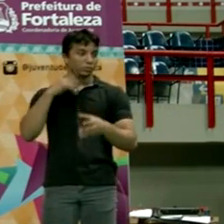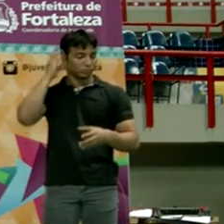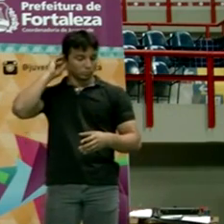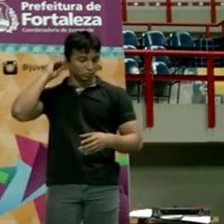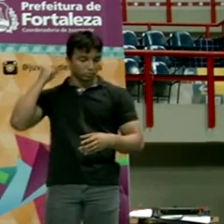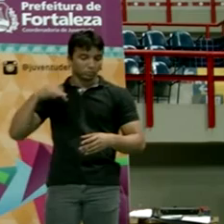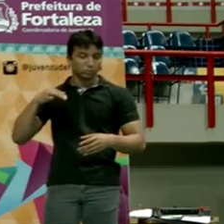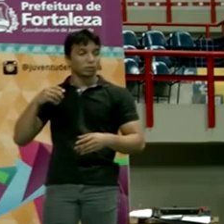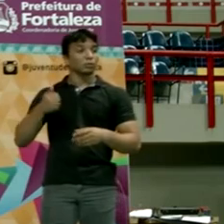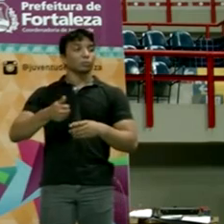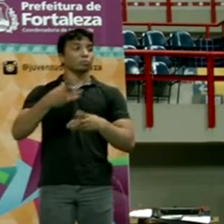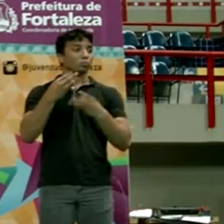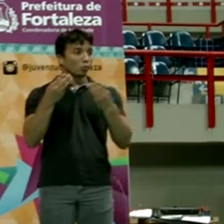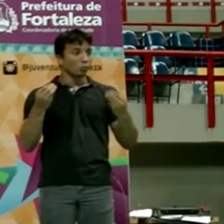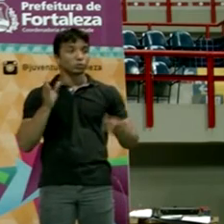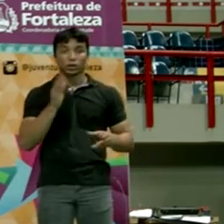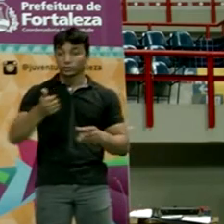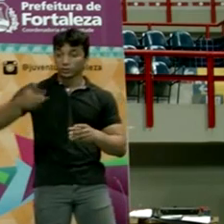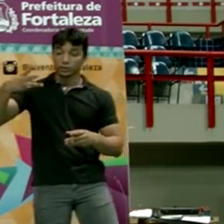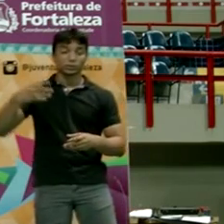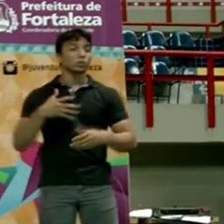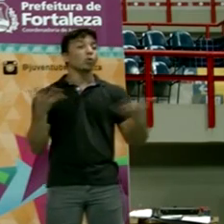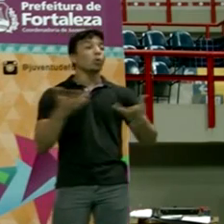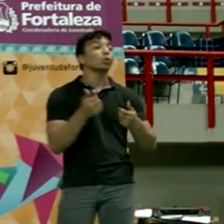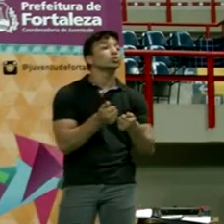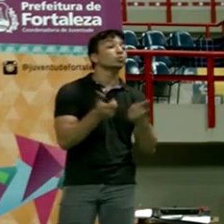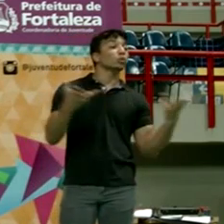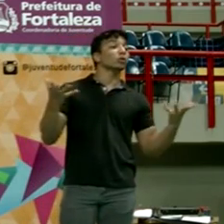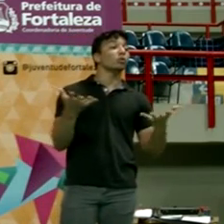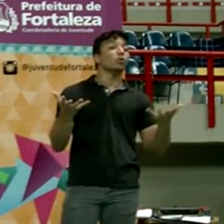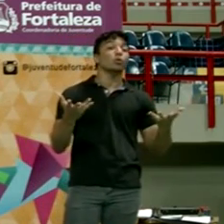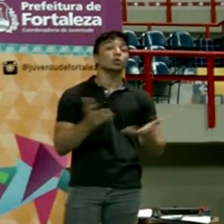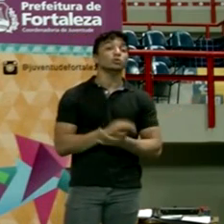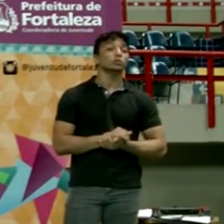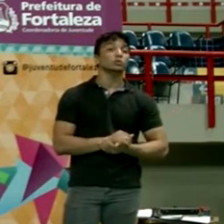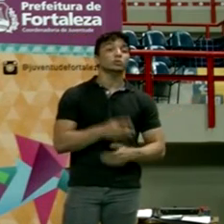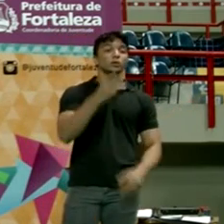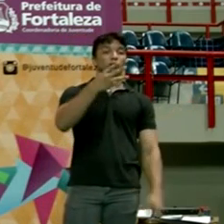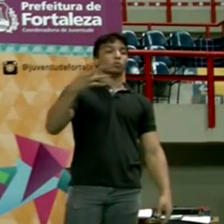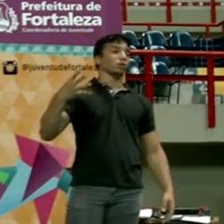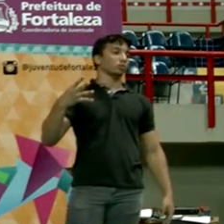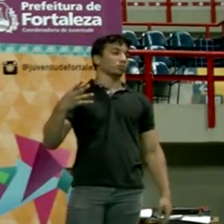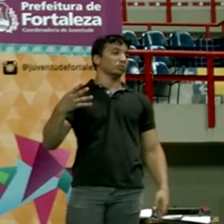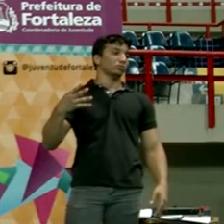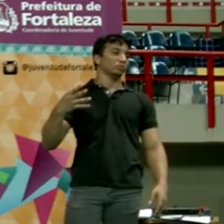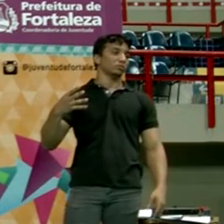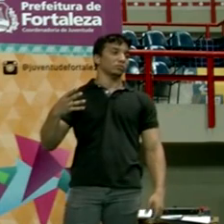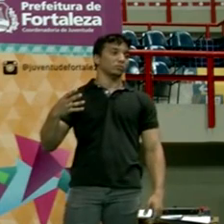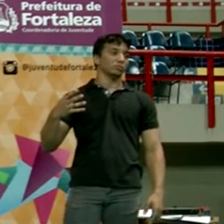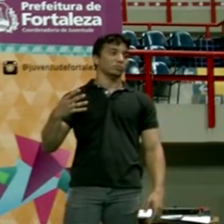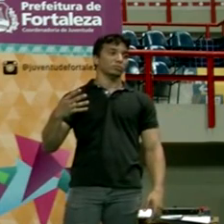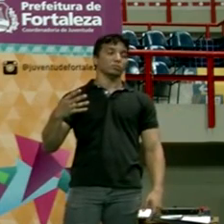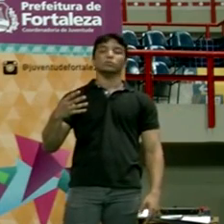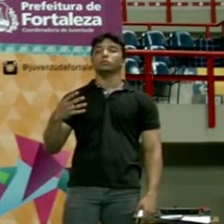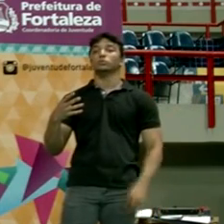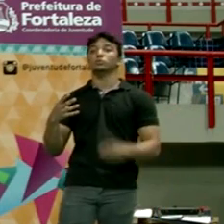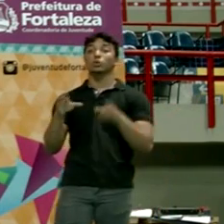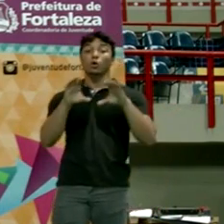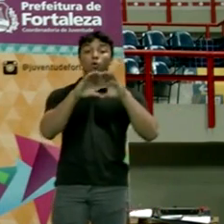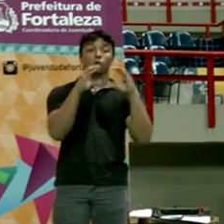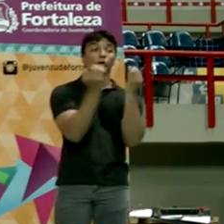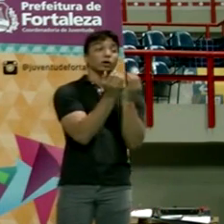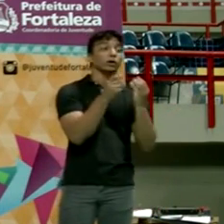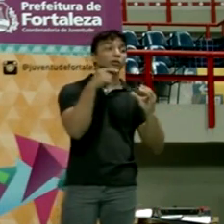muito partido para a época. Sabe quantos são hoje? 34. Só no